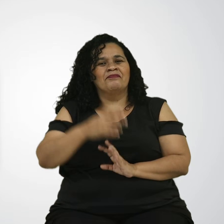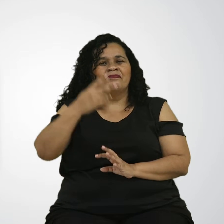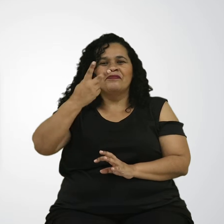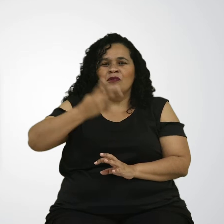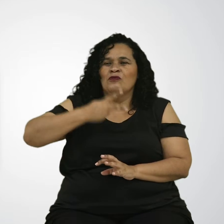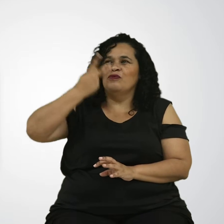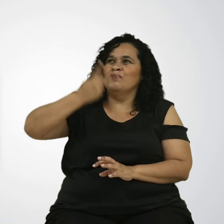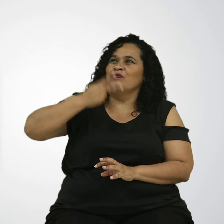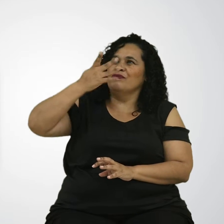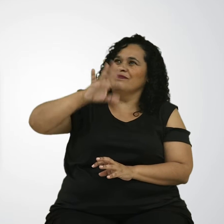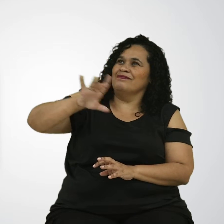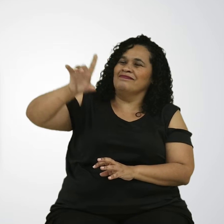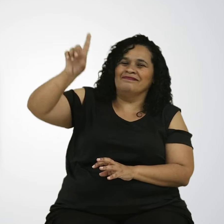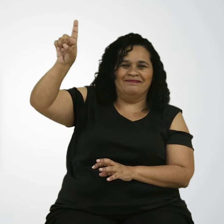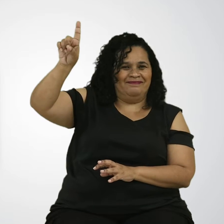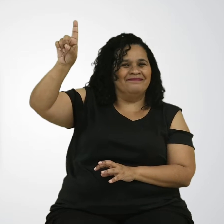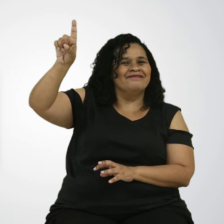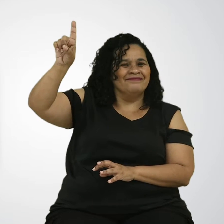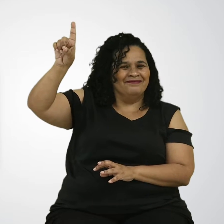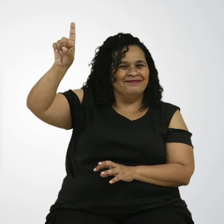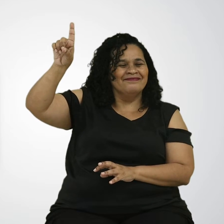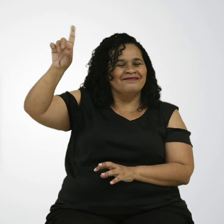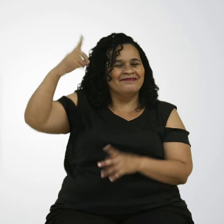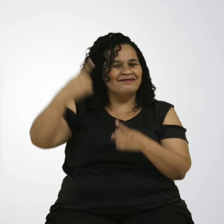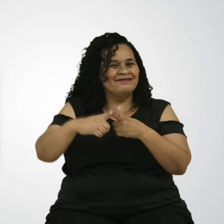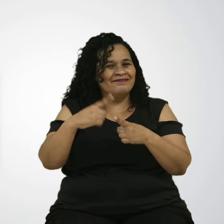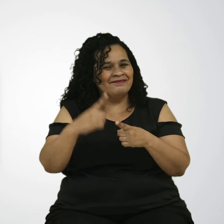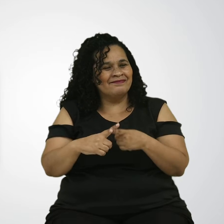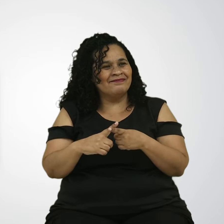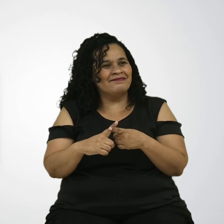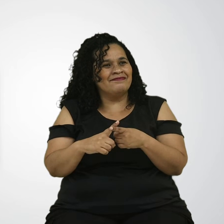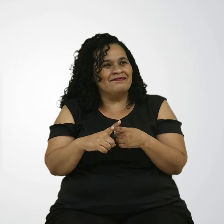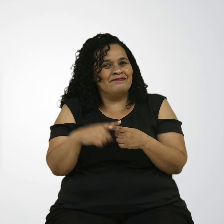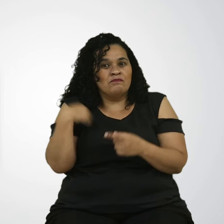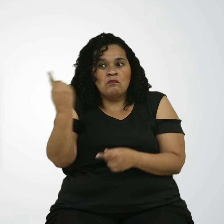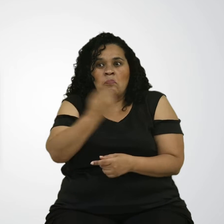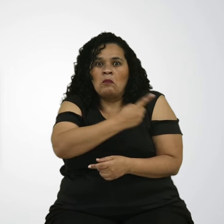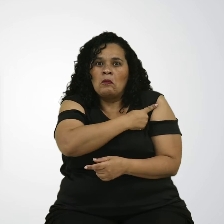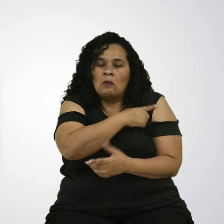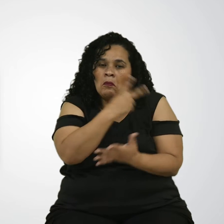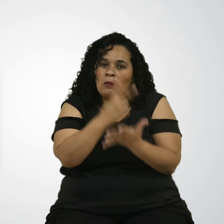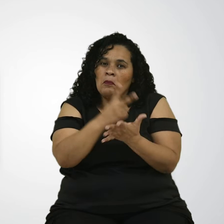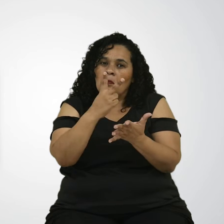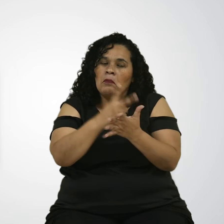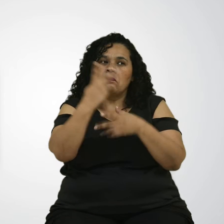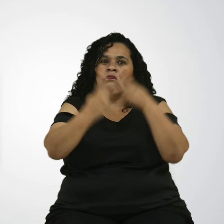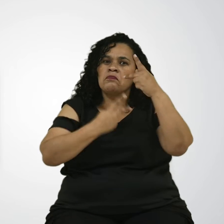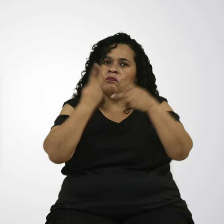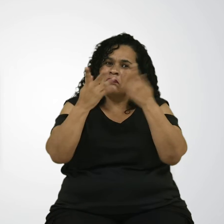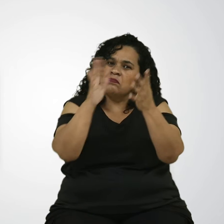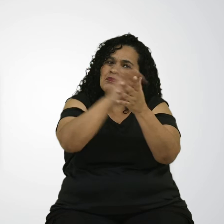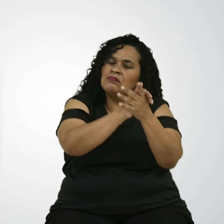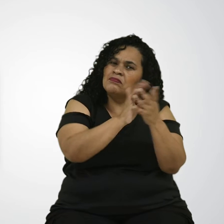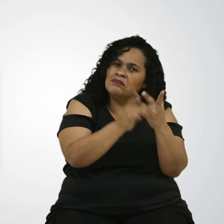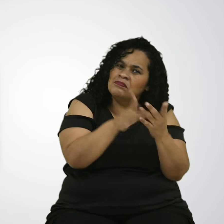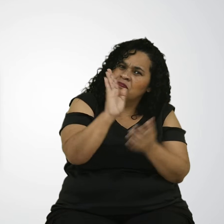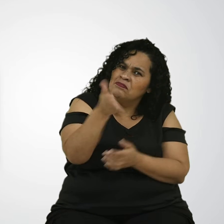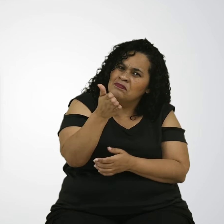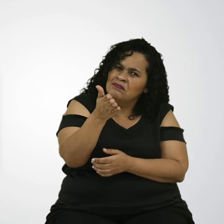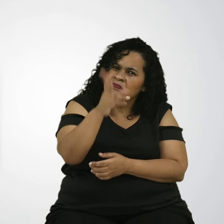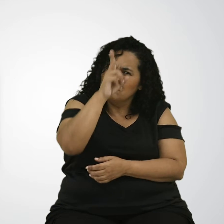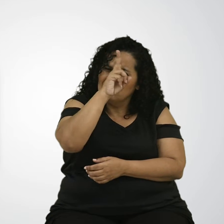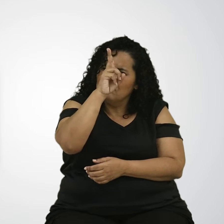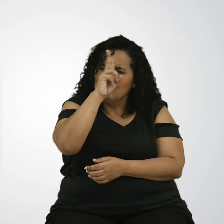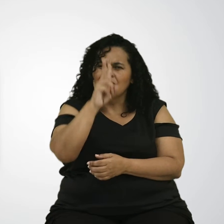né? É verdade. Porque de uma série para outra, a gente entrando na mesma questão, nós falamos na última lição